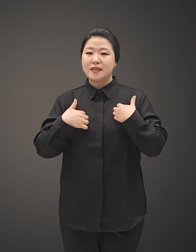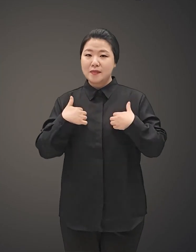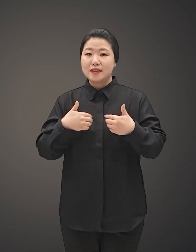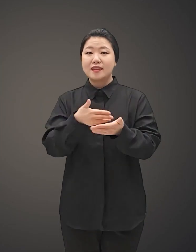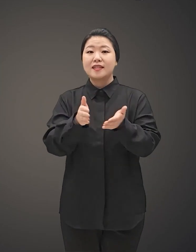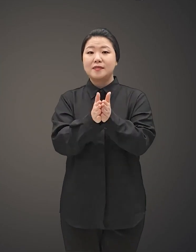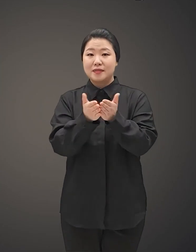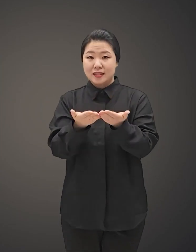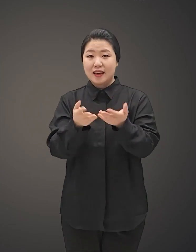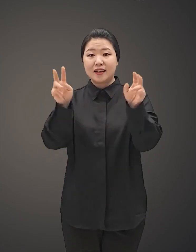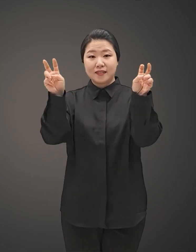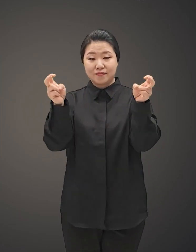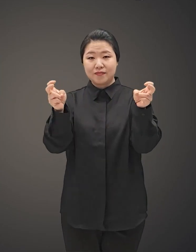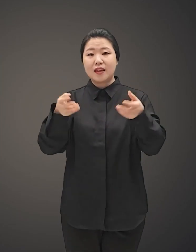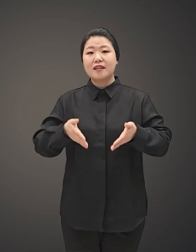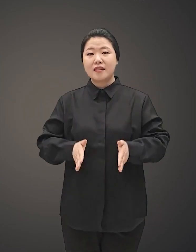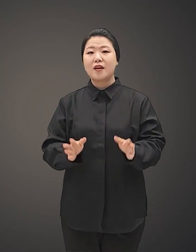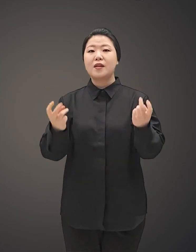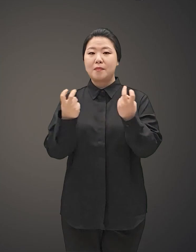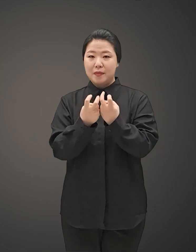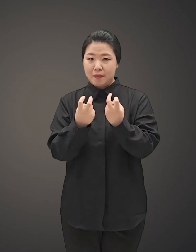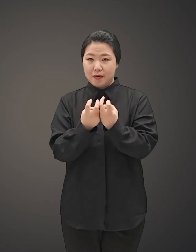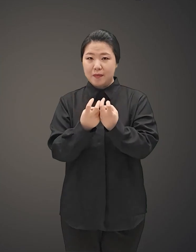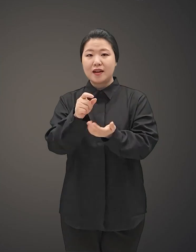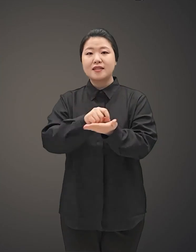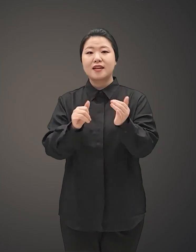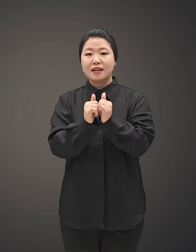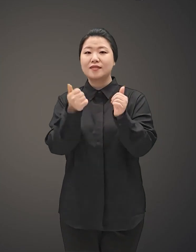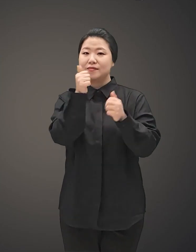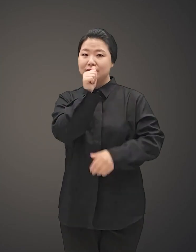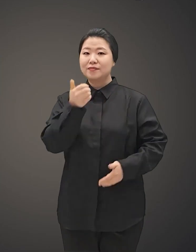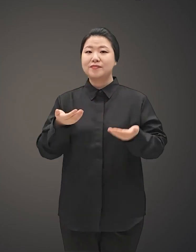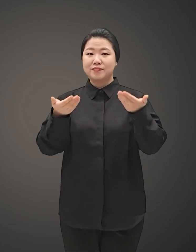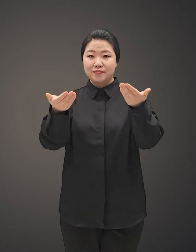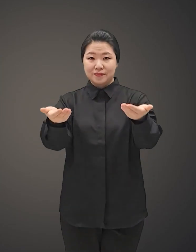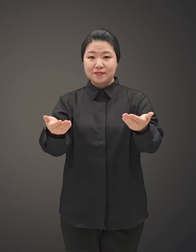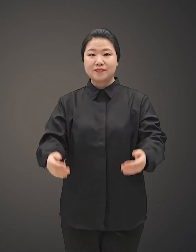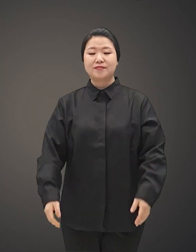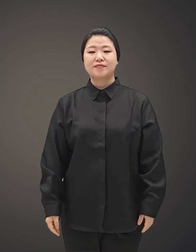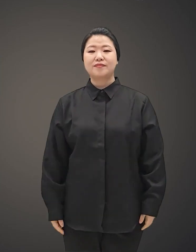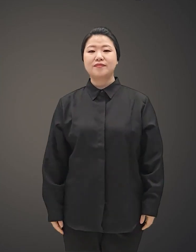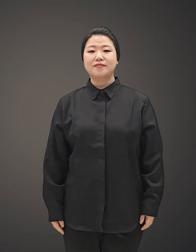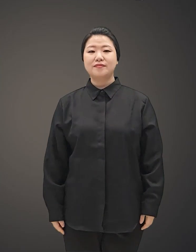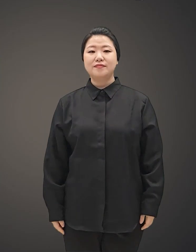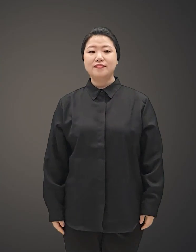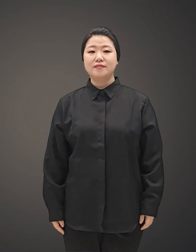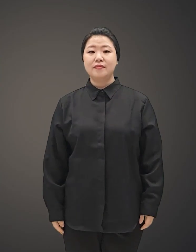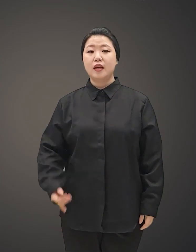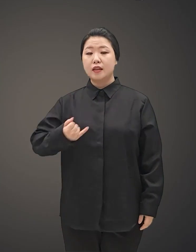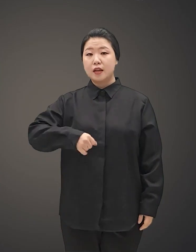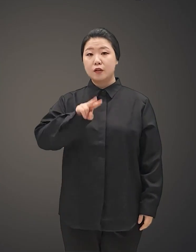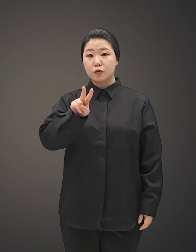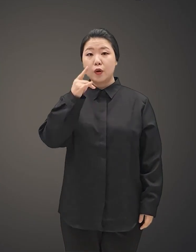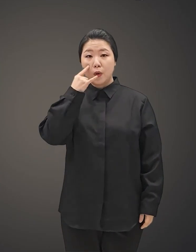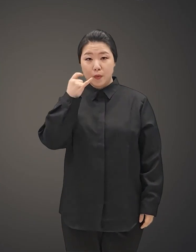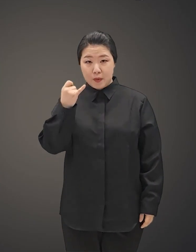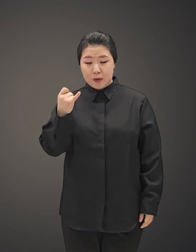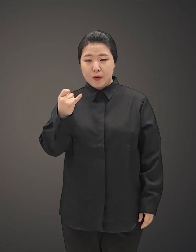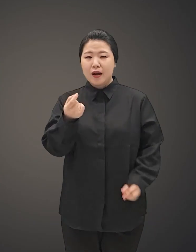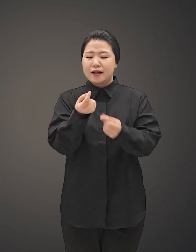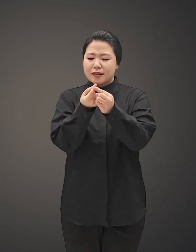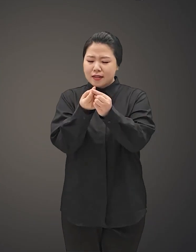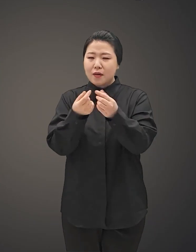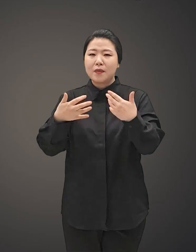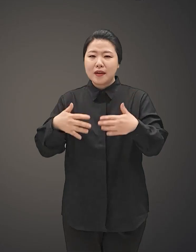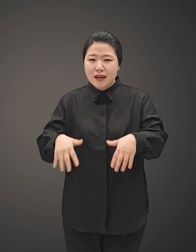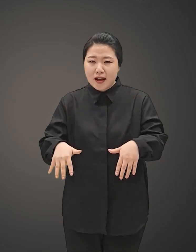넘치는 그림책. 태어나는 법의 작가님을 소개합니다. 두 딸의 엄마로서